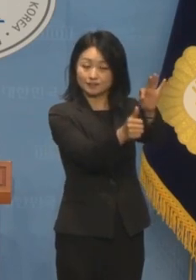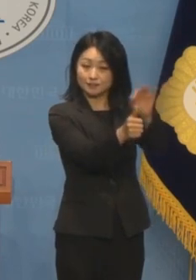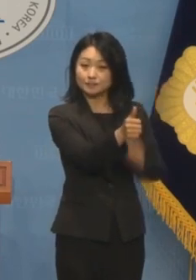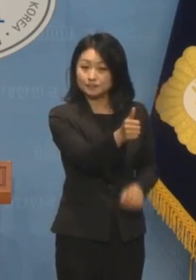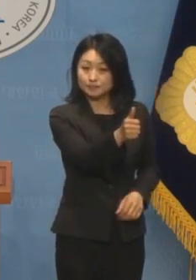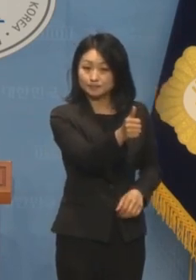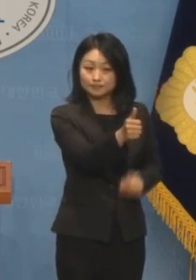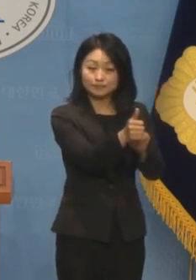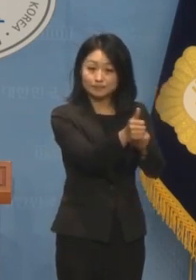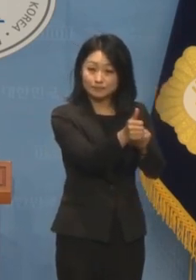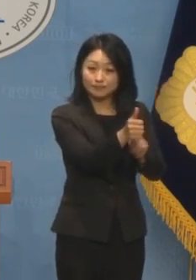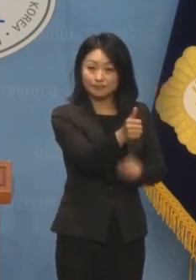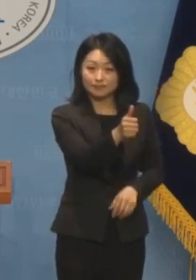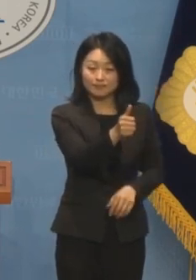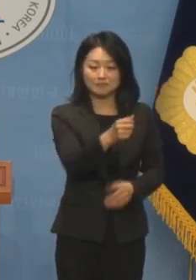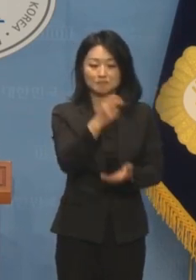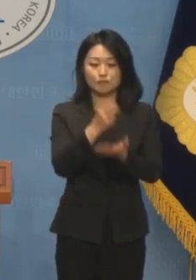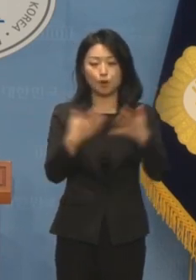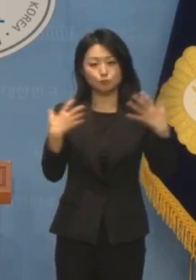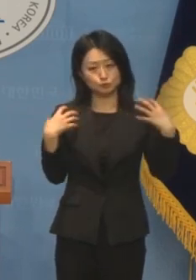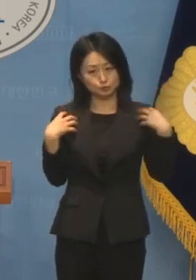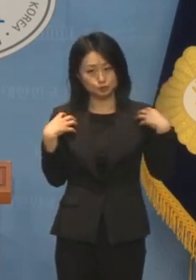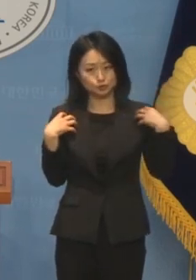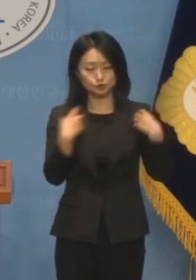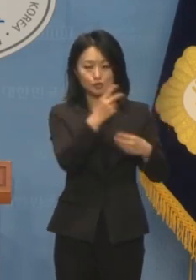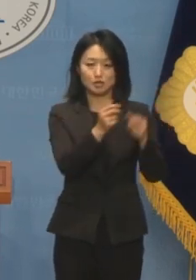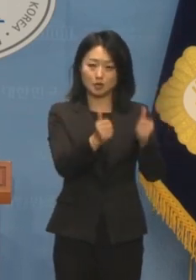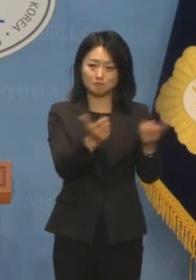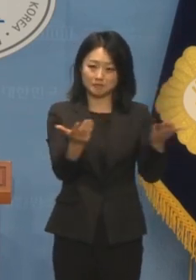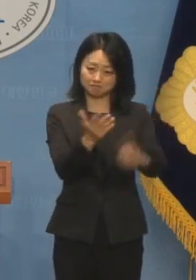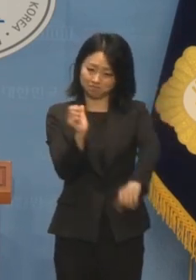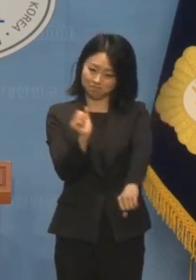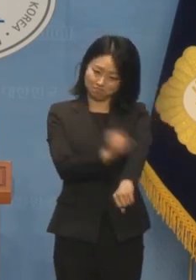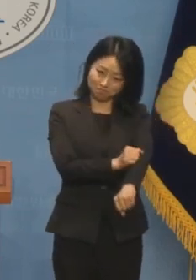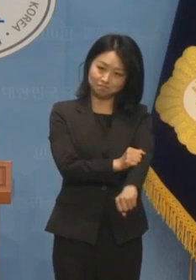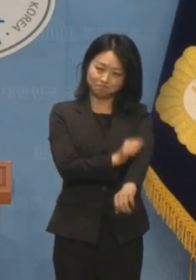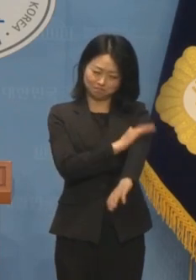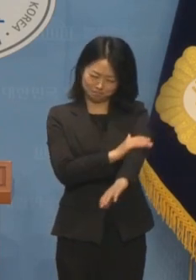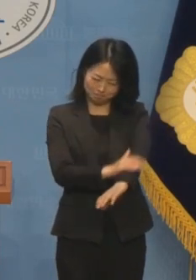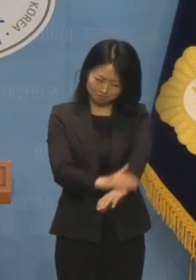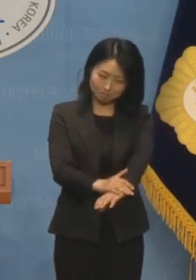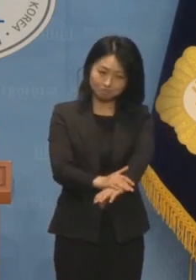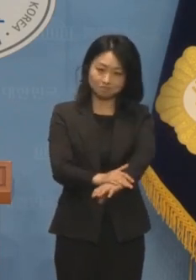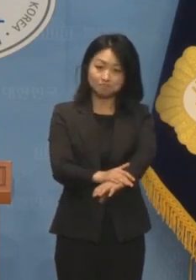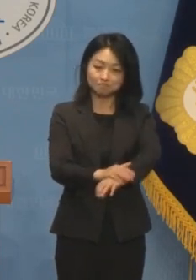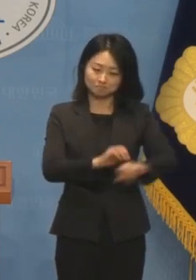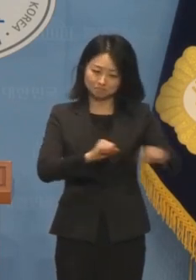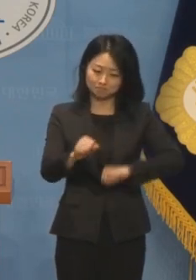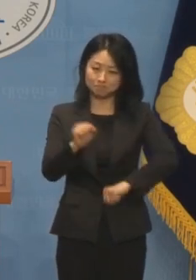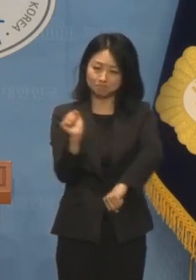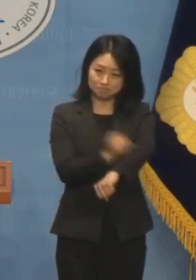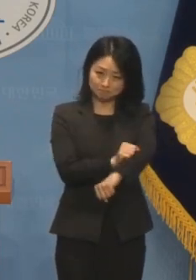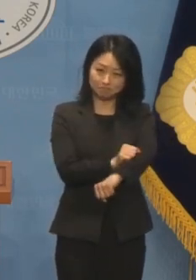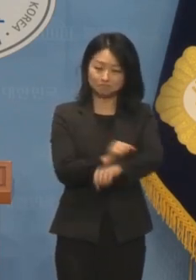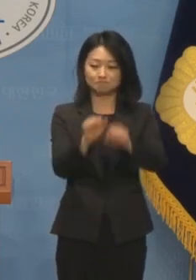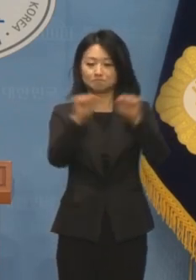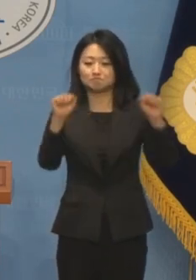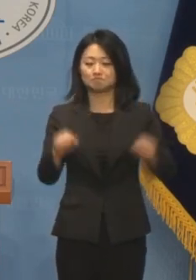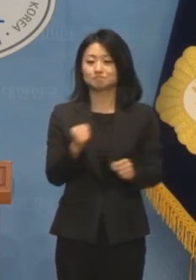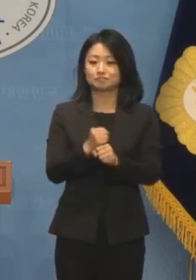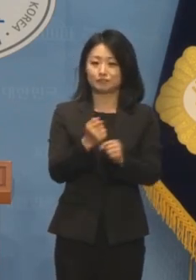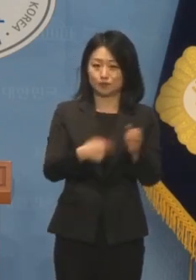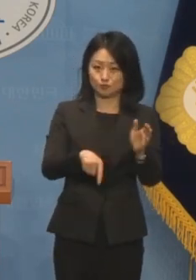법무부는 적재적소 인사를 통해 검찰이 본연의 업무를 더욱 신속하고 충실하게 수행할 수 있는 체제를 갖추는